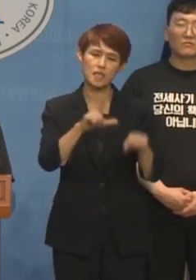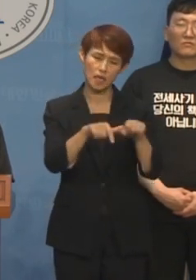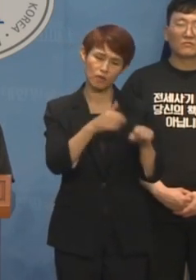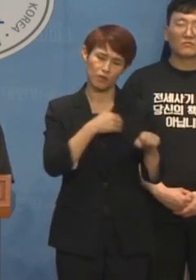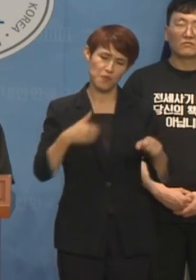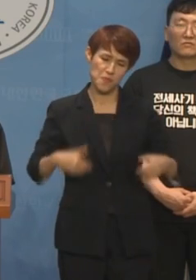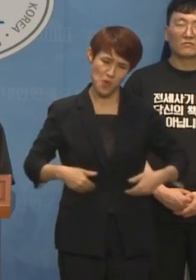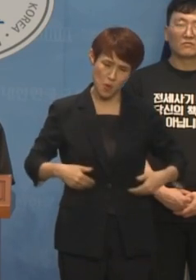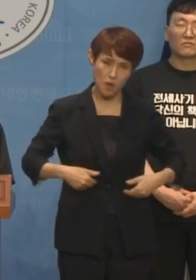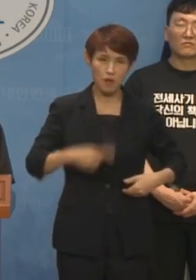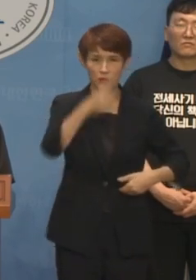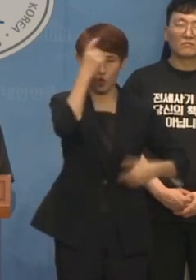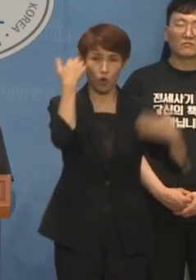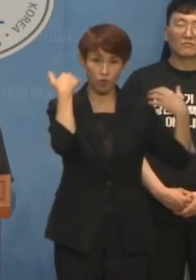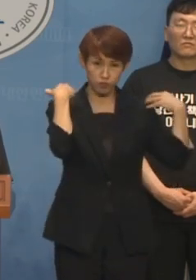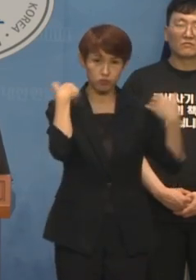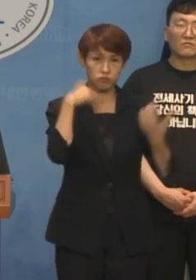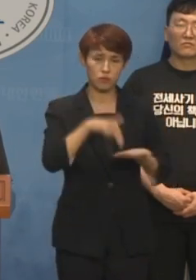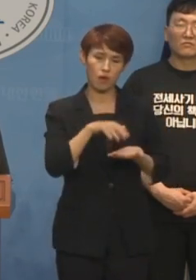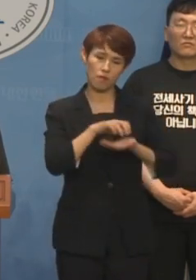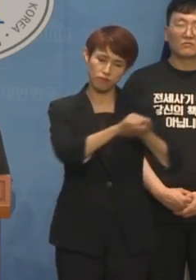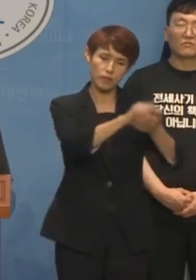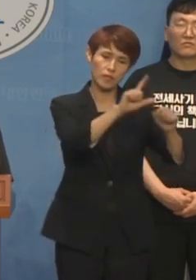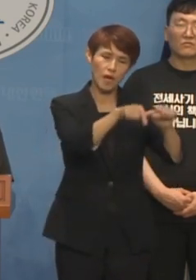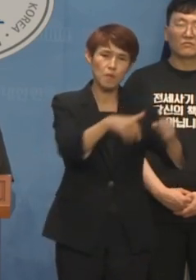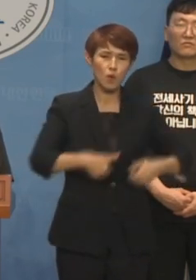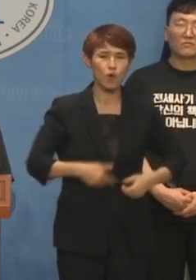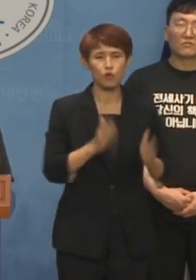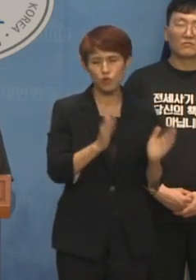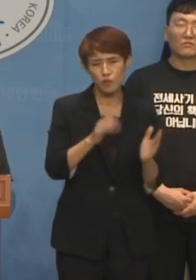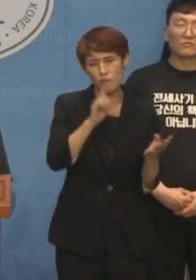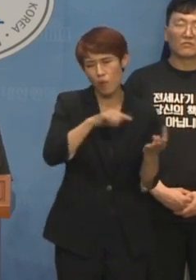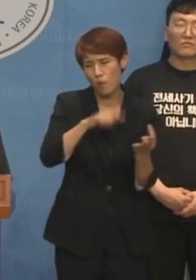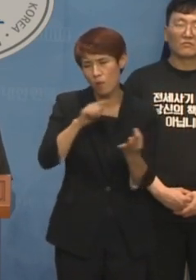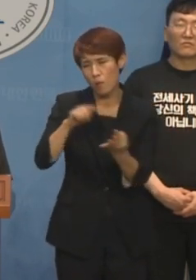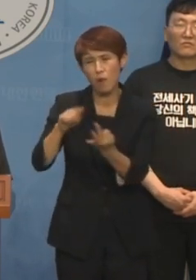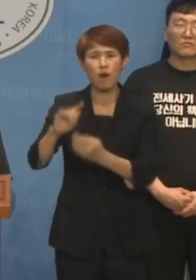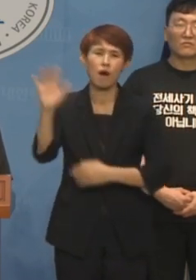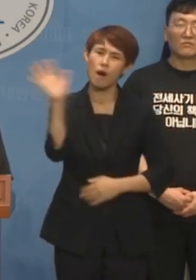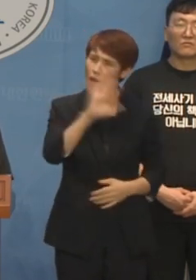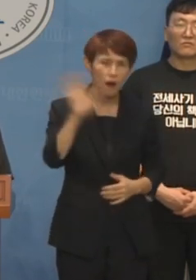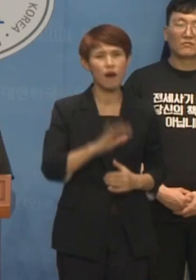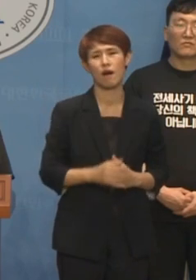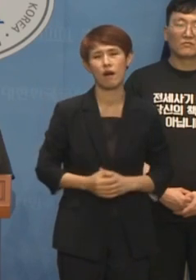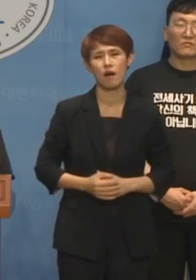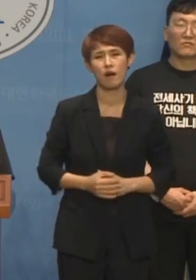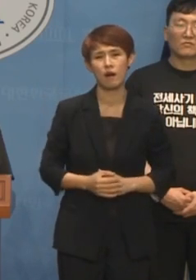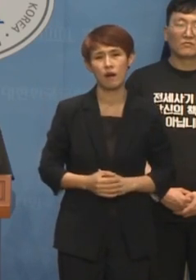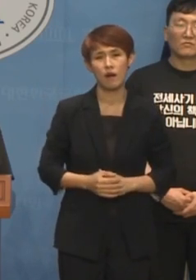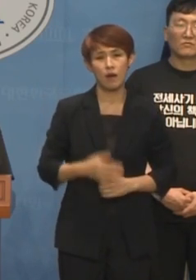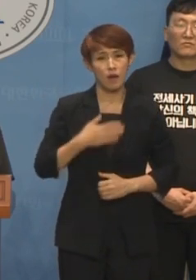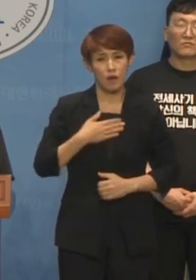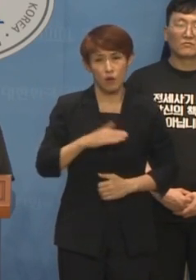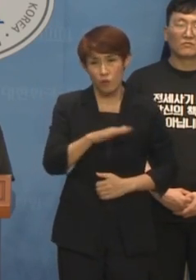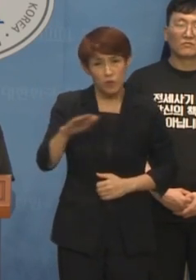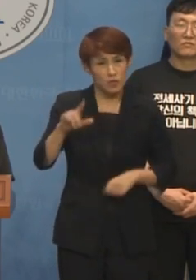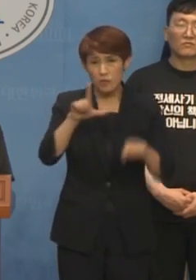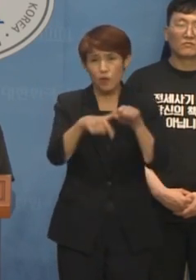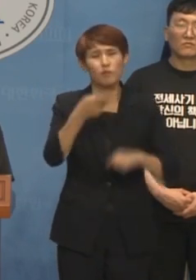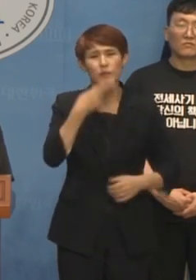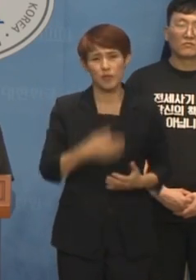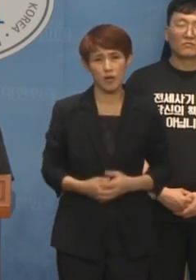필요해, 뭐 정부 기관도 받아들이는 시간이 필요하고 뭐 준비하는 시간이 필요해. 아니요, 저희는 시간이 없습니다.